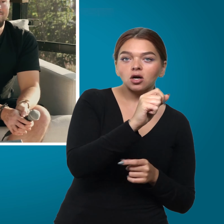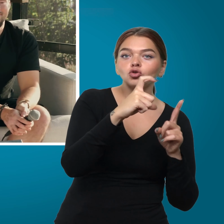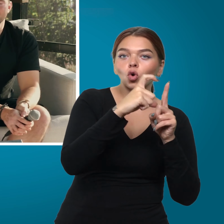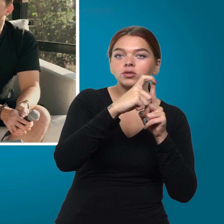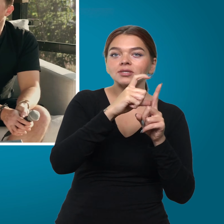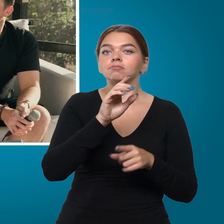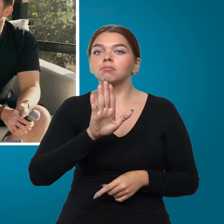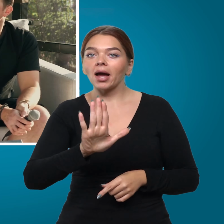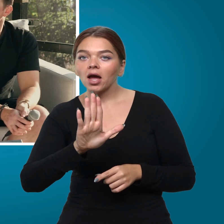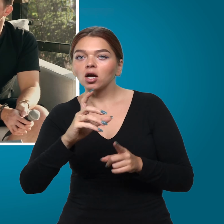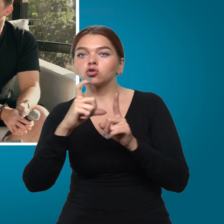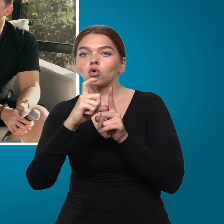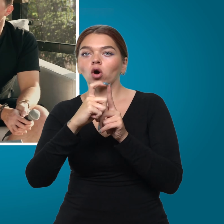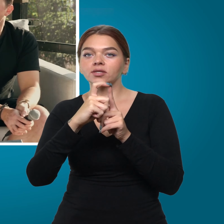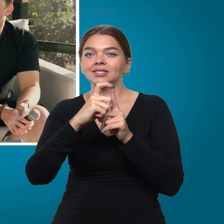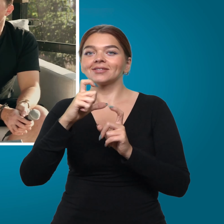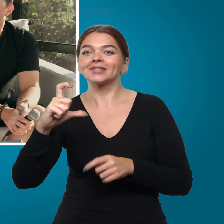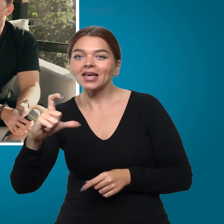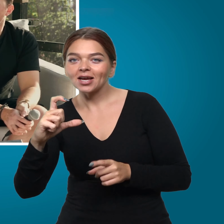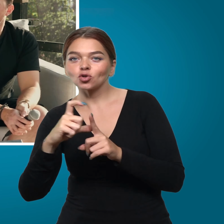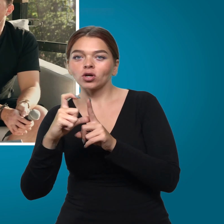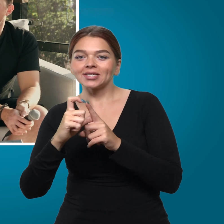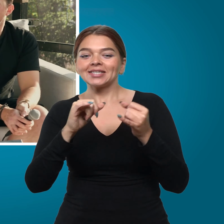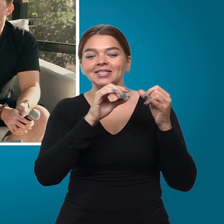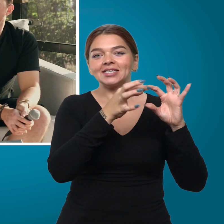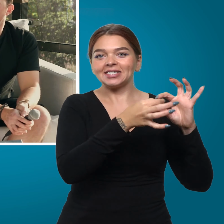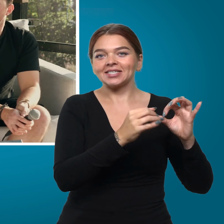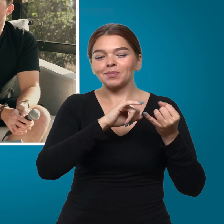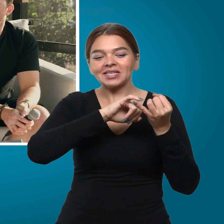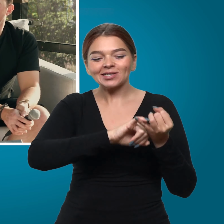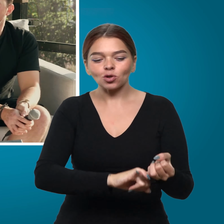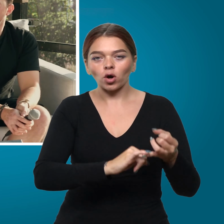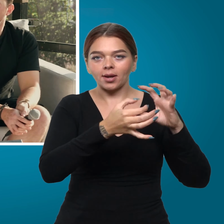sugalvoti po žodį, tai iš A raidės